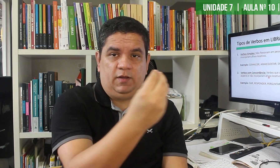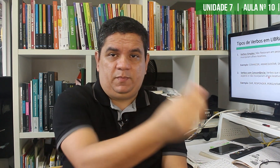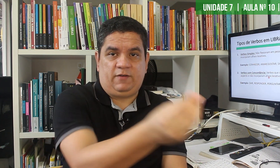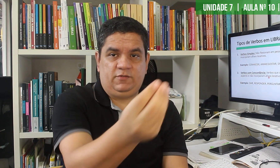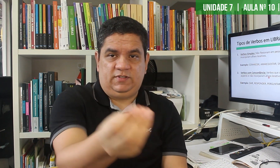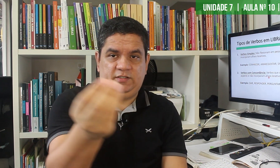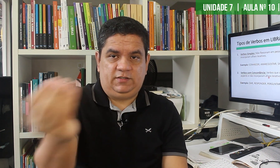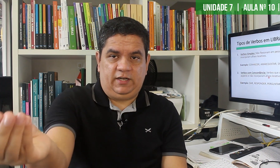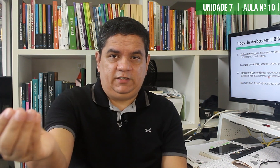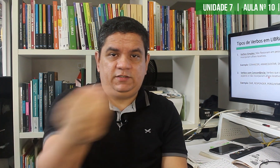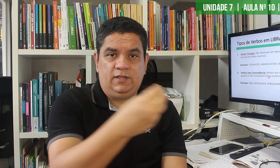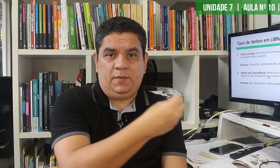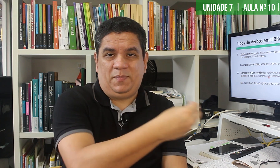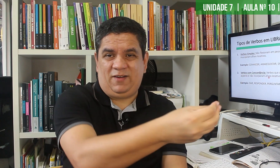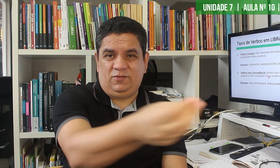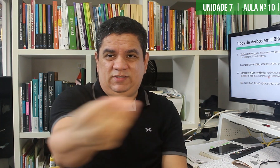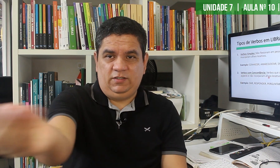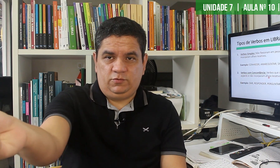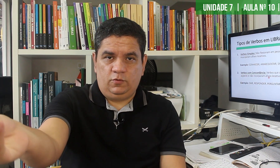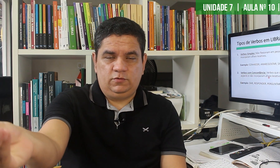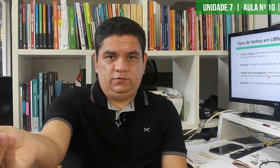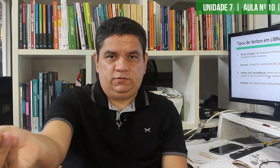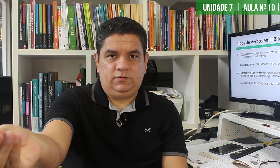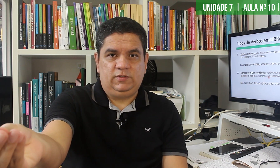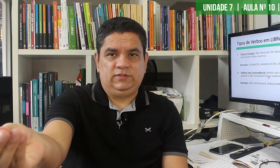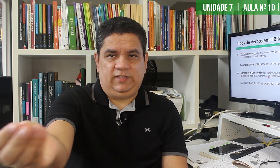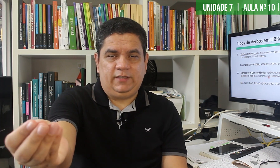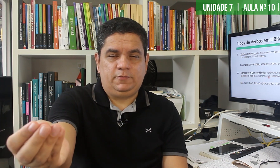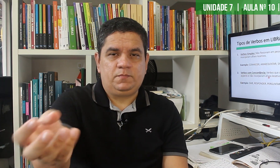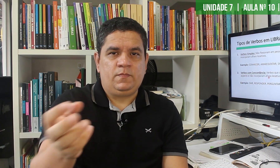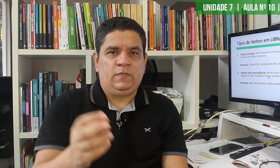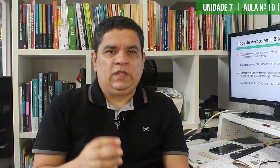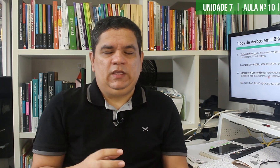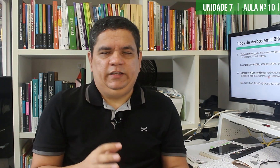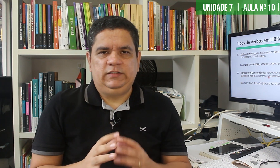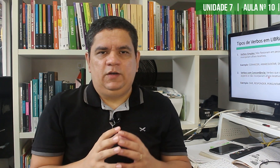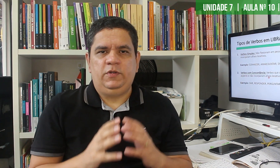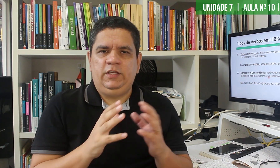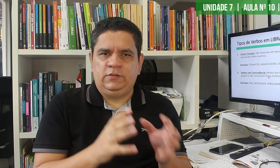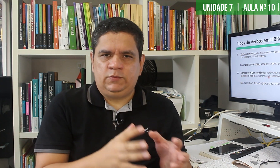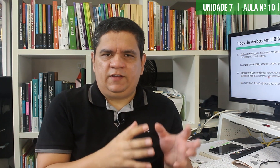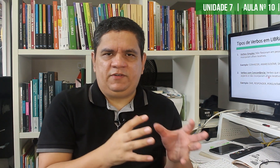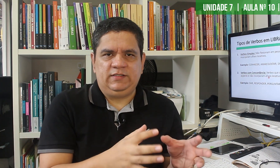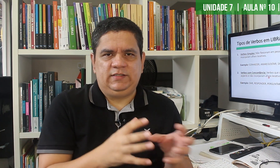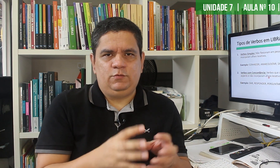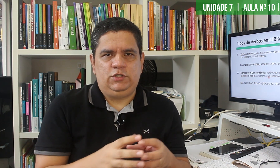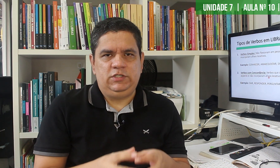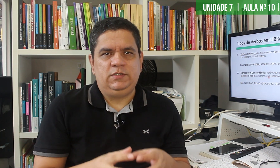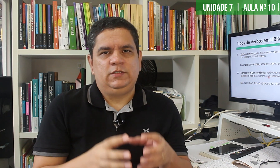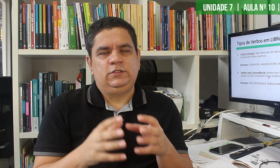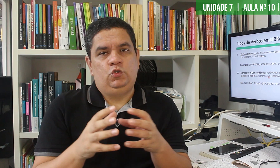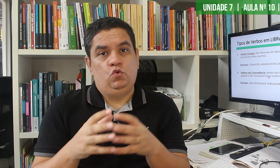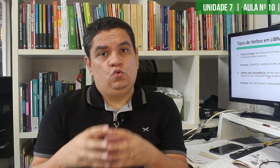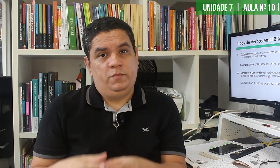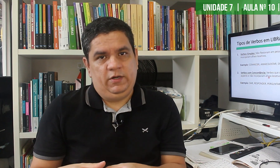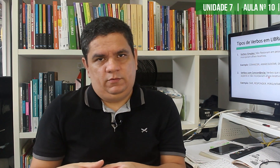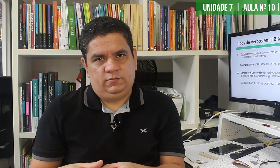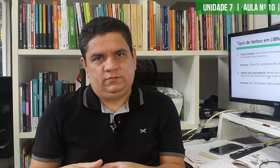para vocês três, para vocês todos, certo? Então, isso é flexão de número, tá